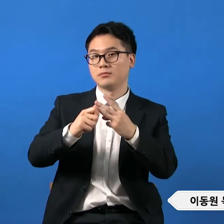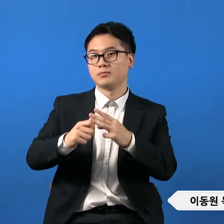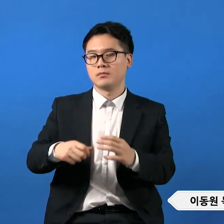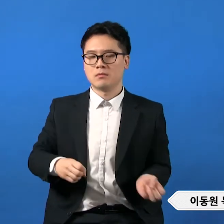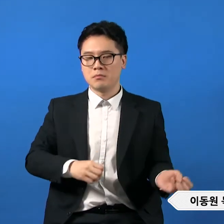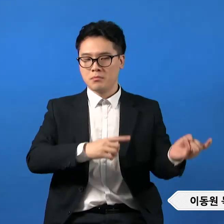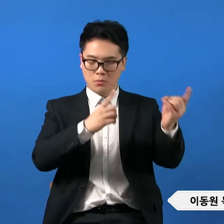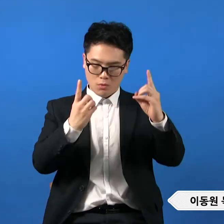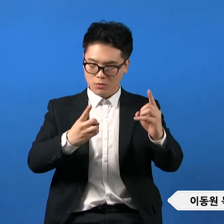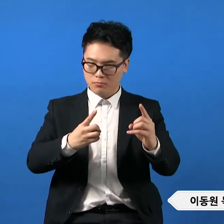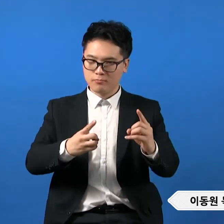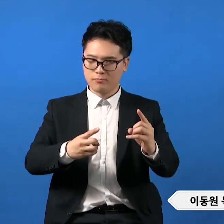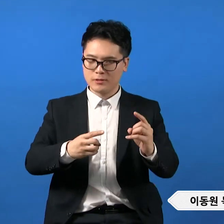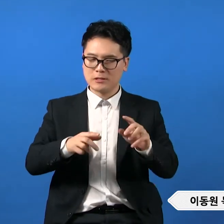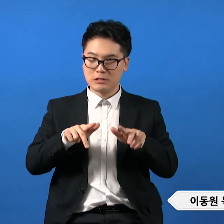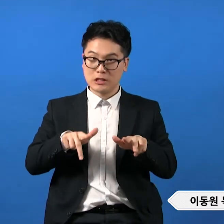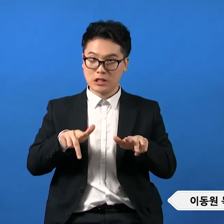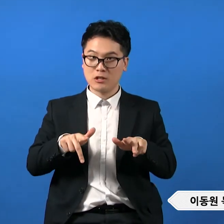보건공사에 들어가기로.